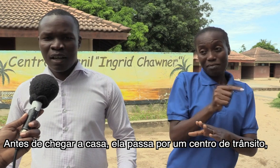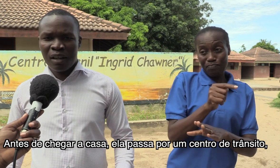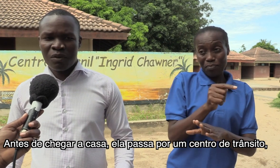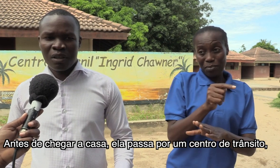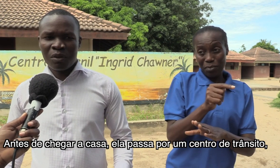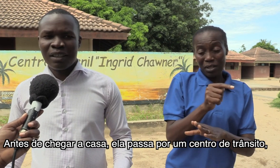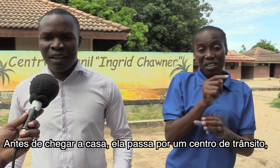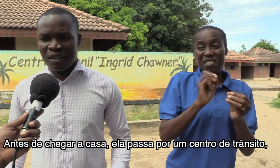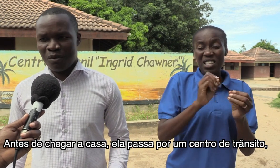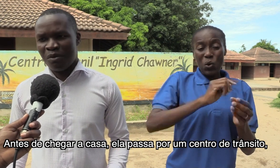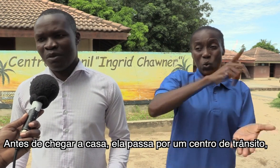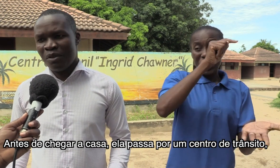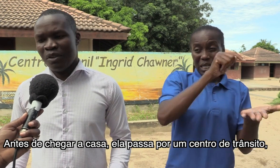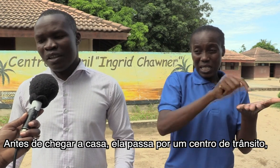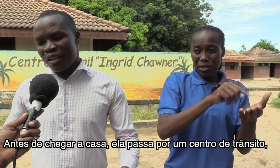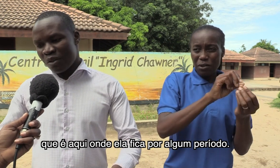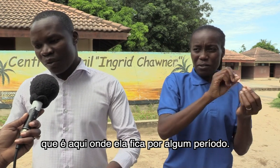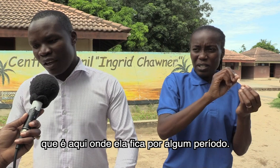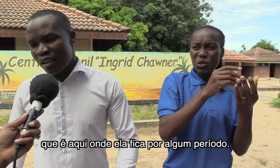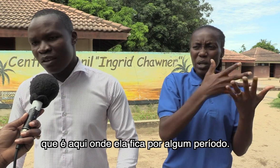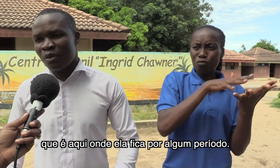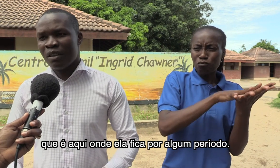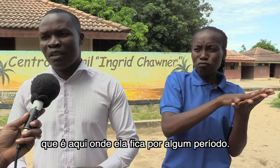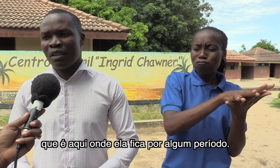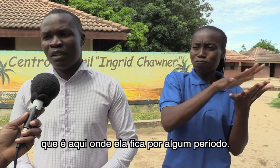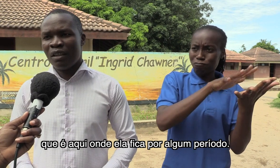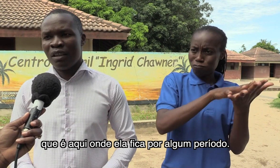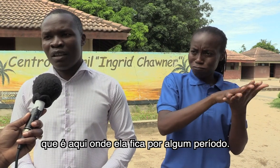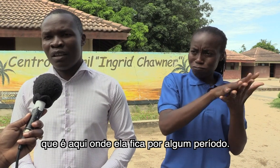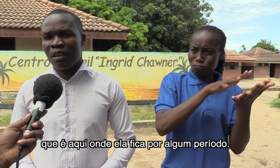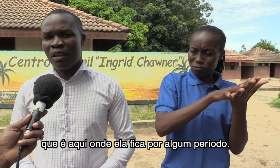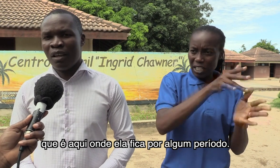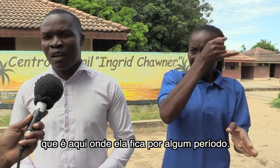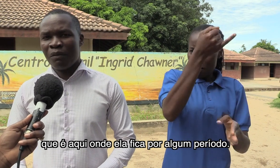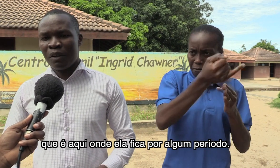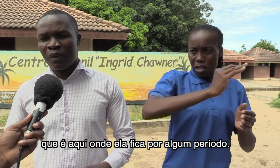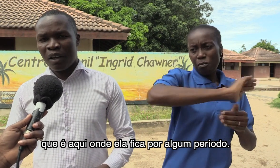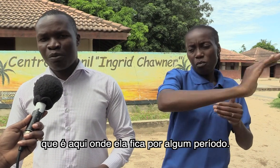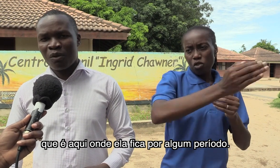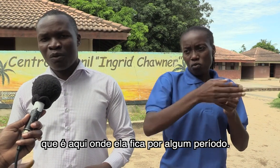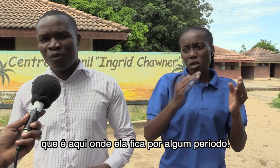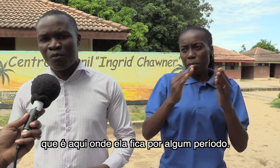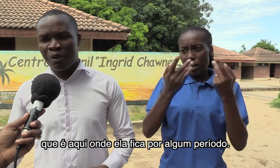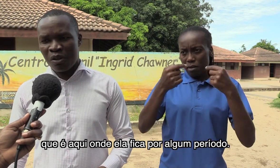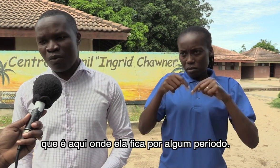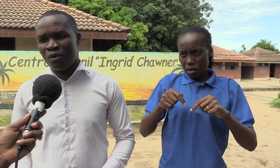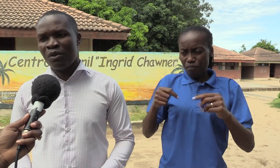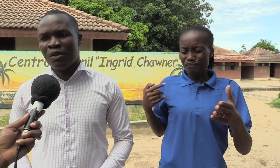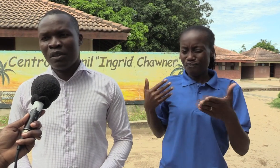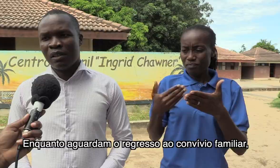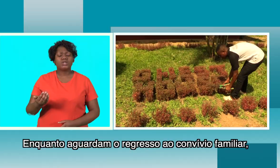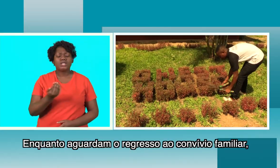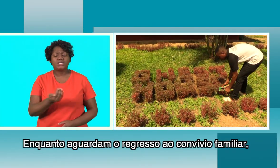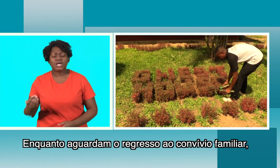de um lugar, um centro de trânsito. Neste caso aqui, aqui onde ela vai ficar por algum período.